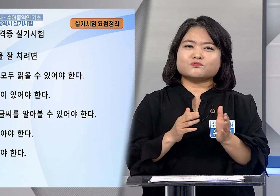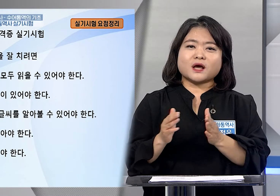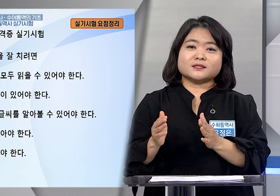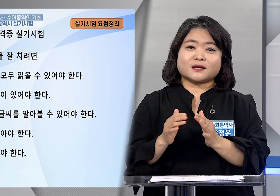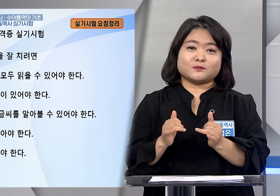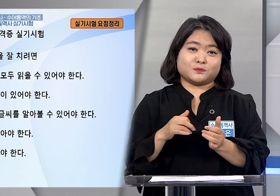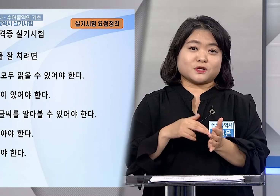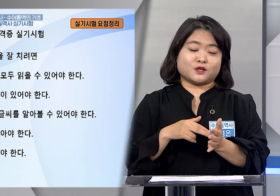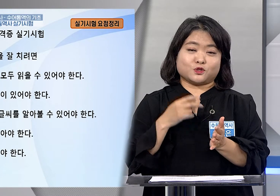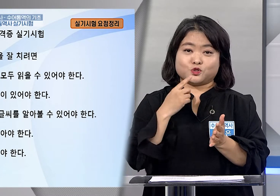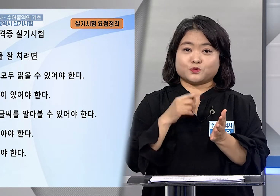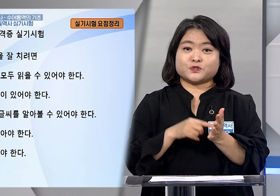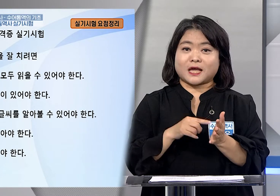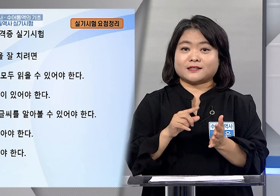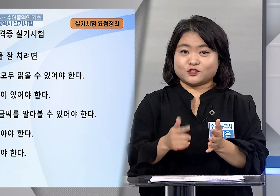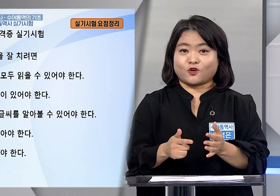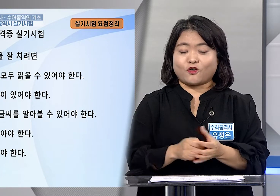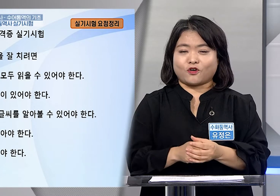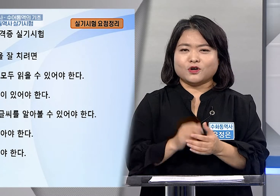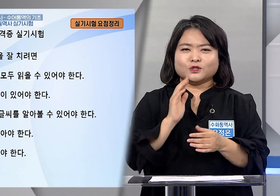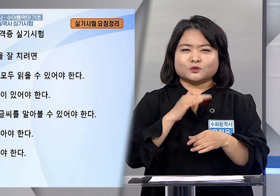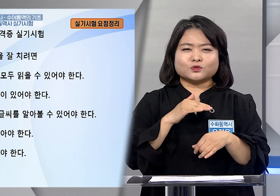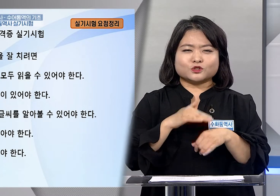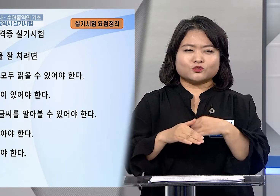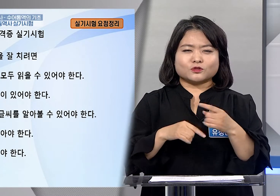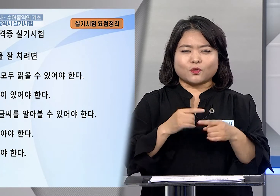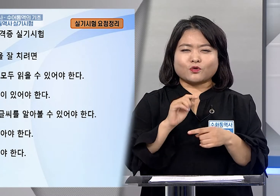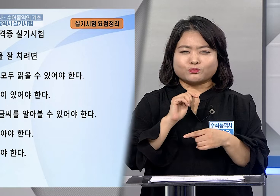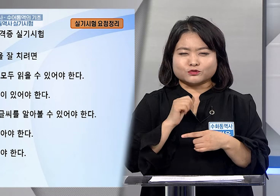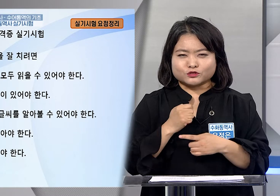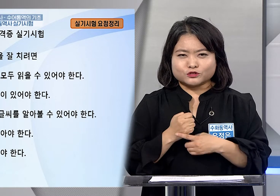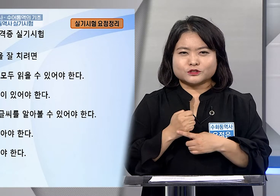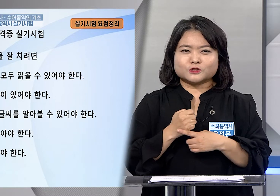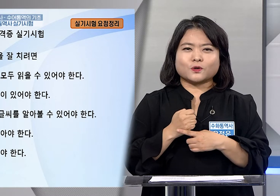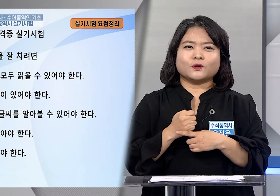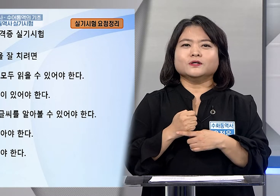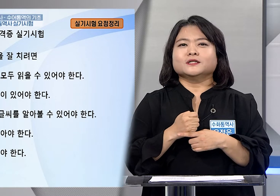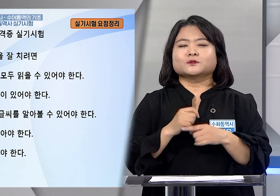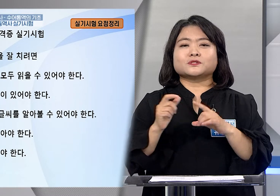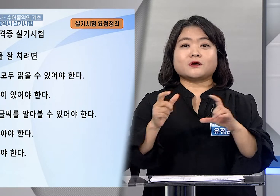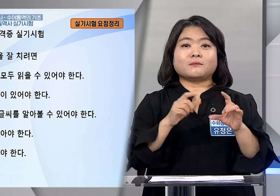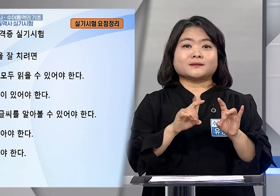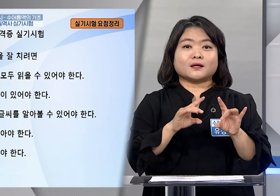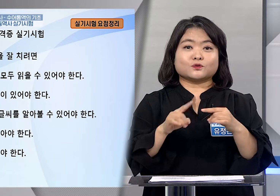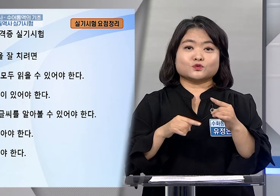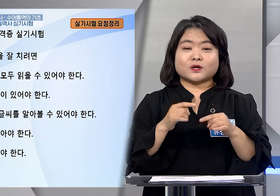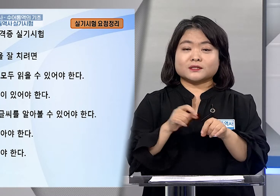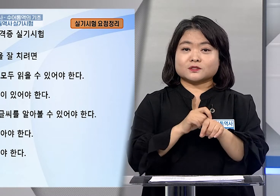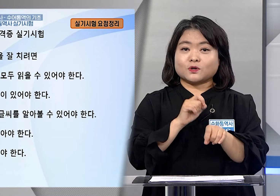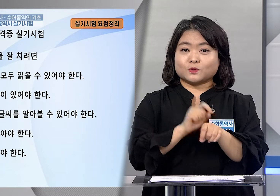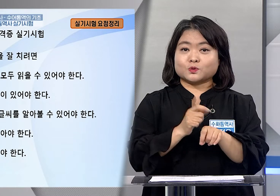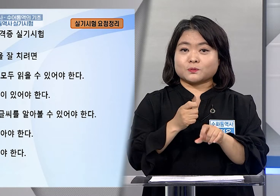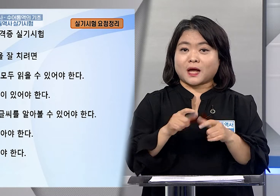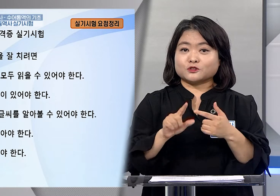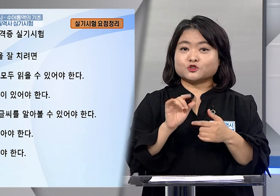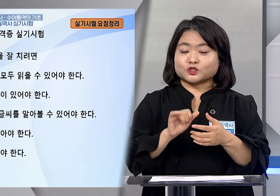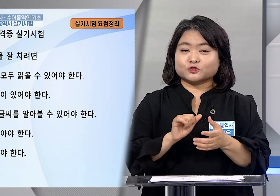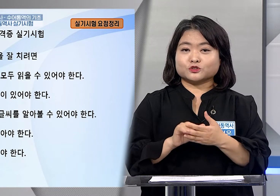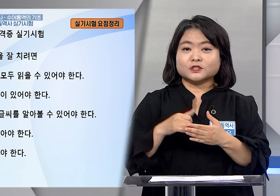준비하는 사람 입장에서는 쉽지 않죠. 농식 수어도 어렵고, 그렇죠? 그리고 지역마다 또 수어의 특성도 좀 다를 수 있고,